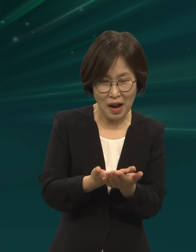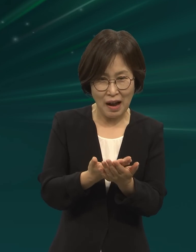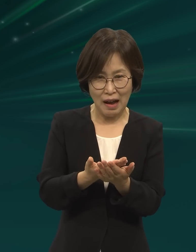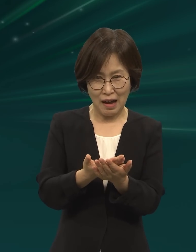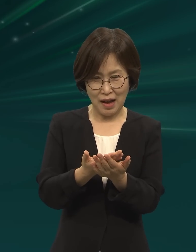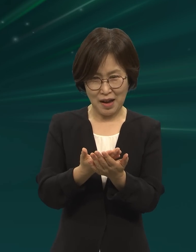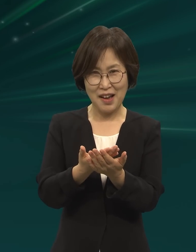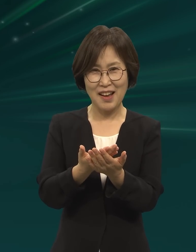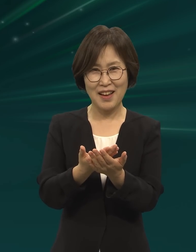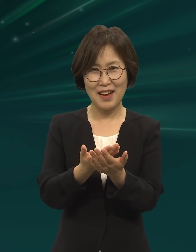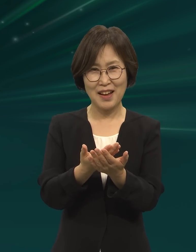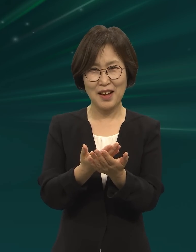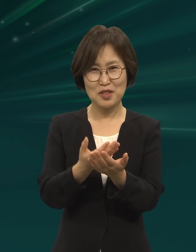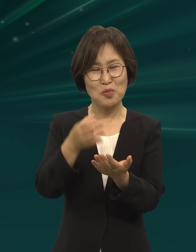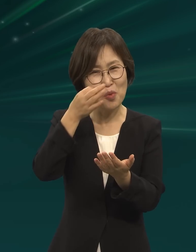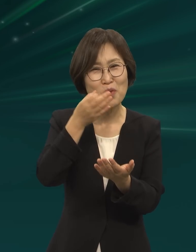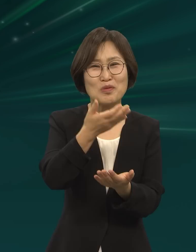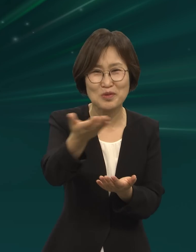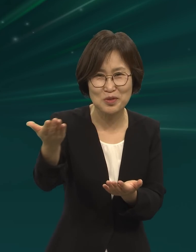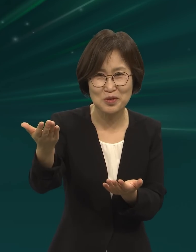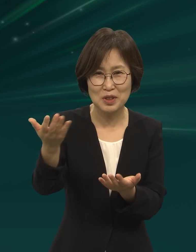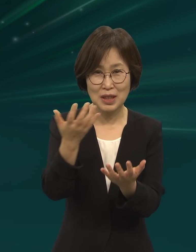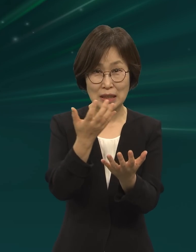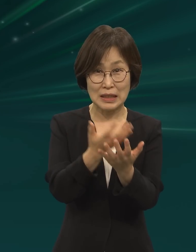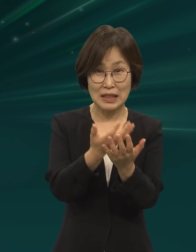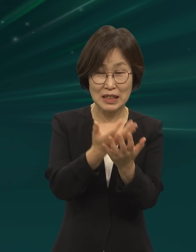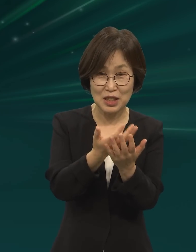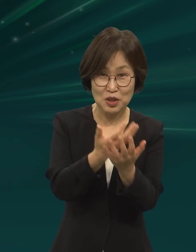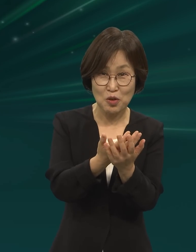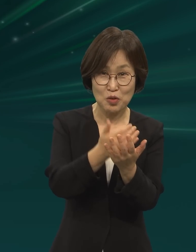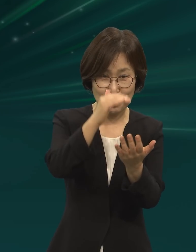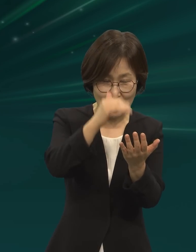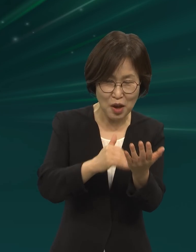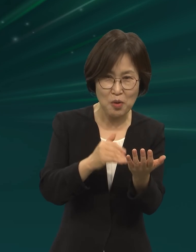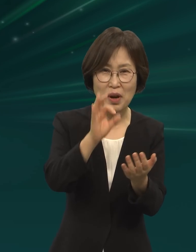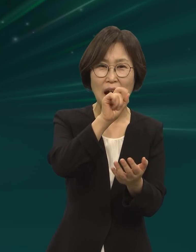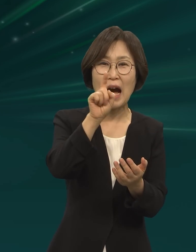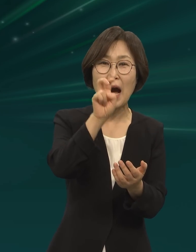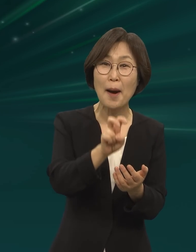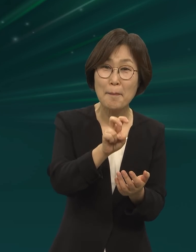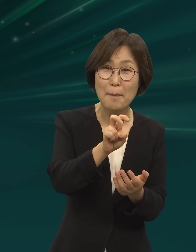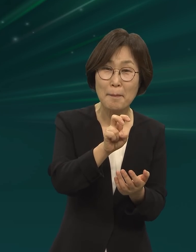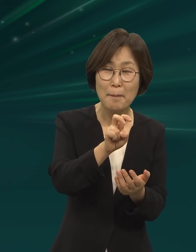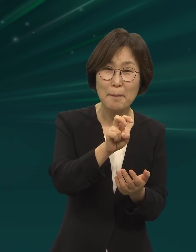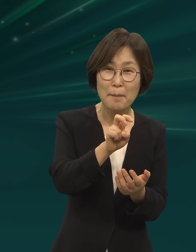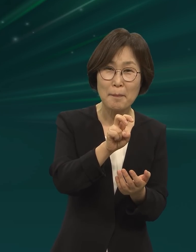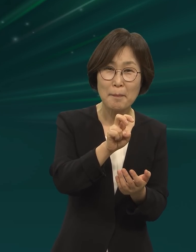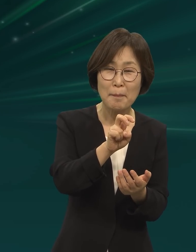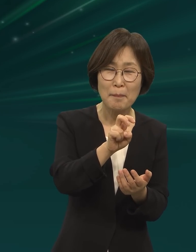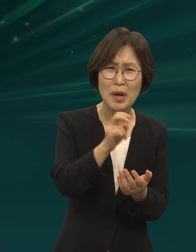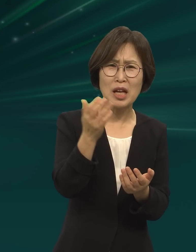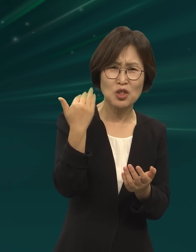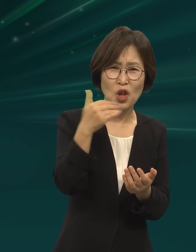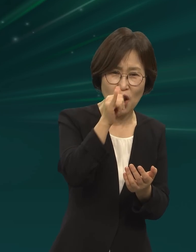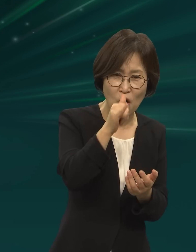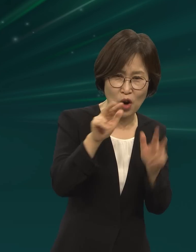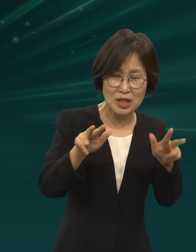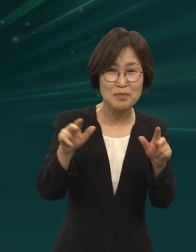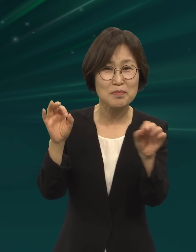손에 소리가 있어요. 그래서 이 소리에는 암이 있다, 근데 이 소리에 암이 없다,